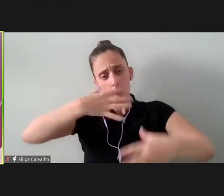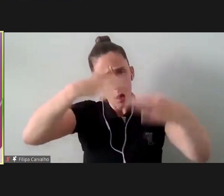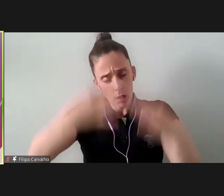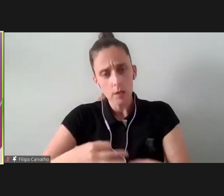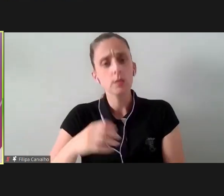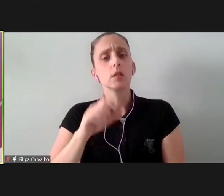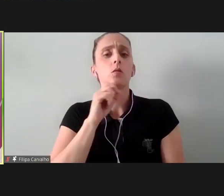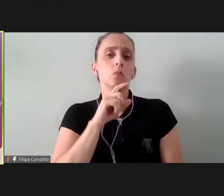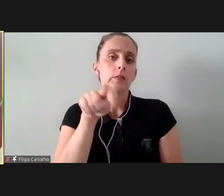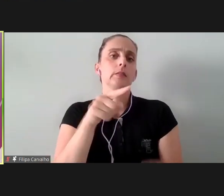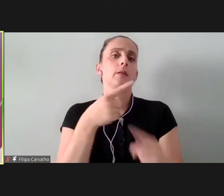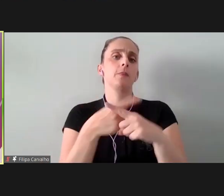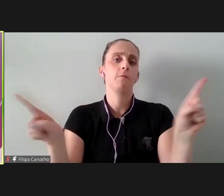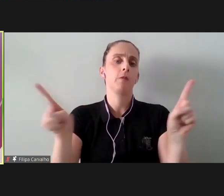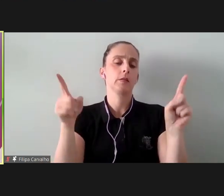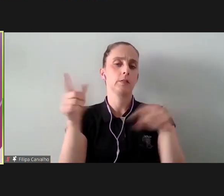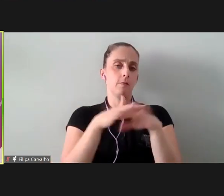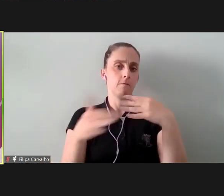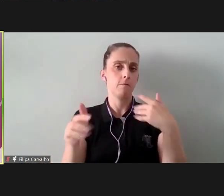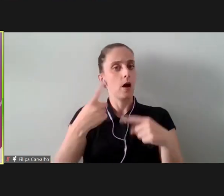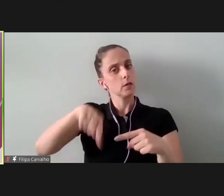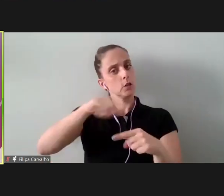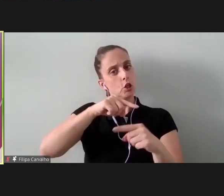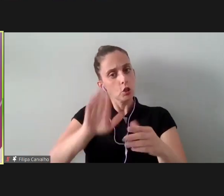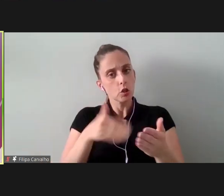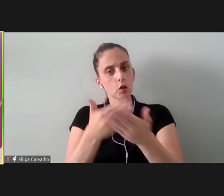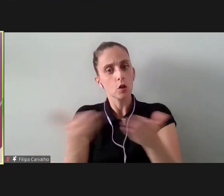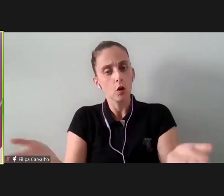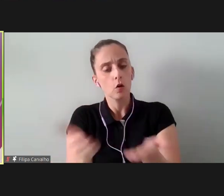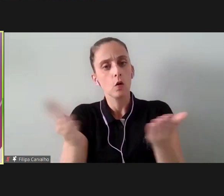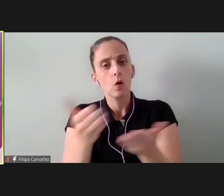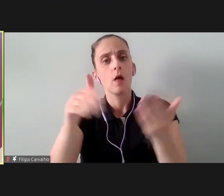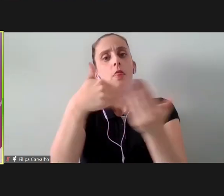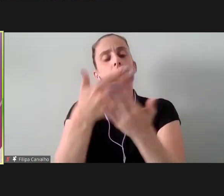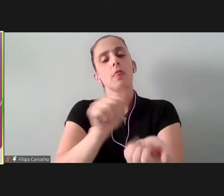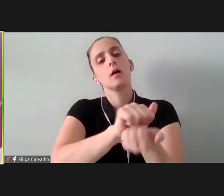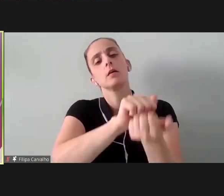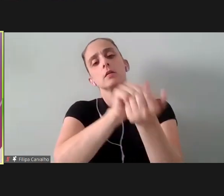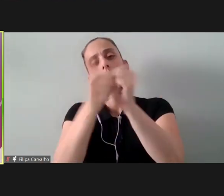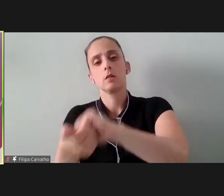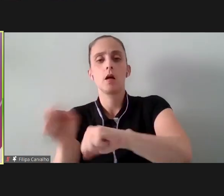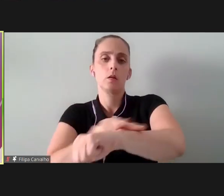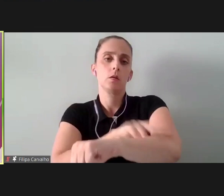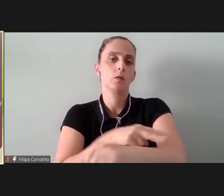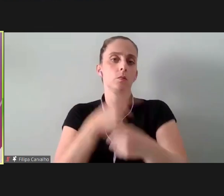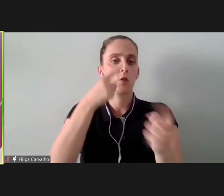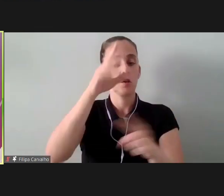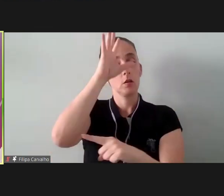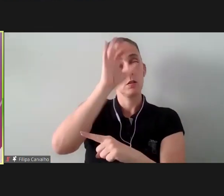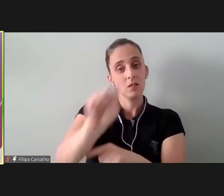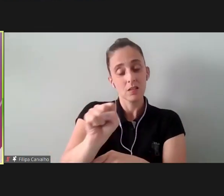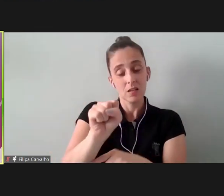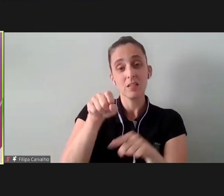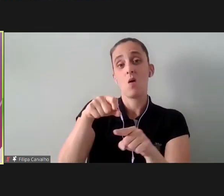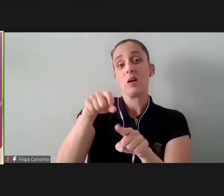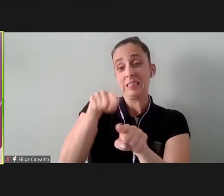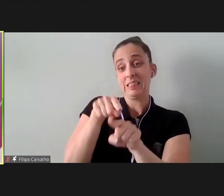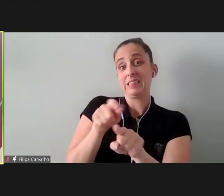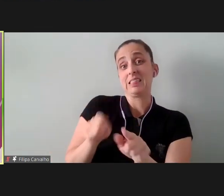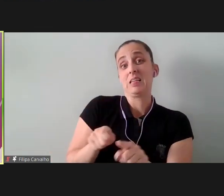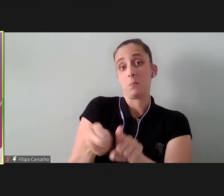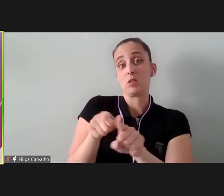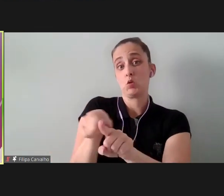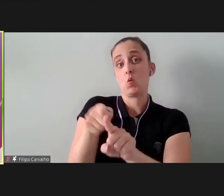distintiva e, sobretudo, o nosso contributo para um processo transformacional da administração, de uma administração cada vez mais pressionada